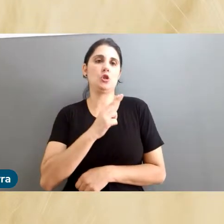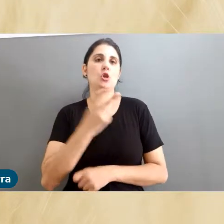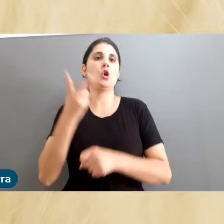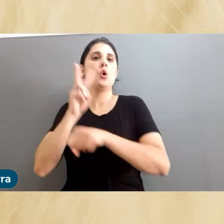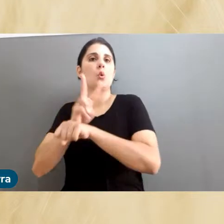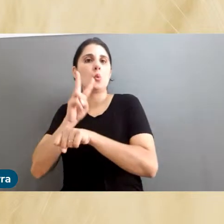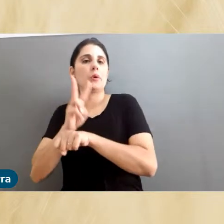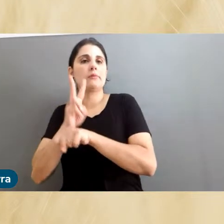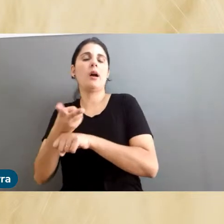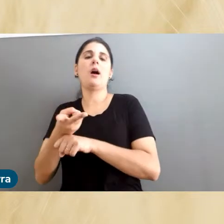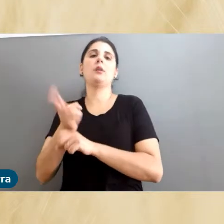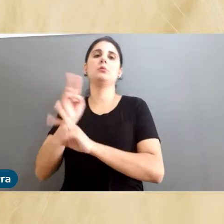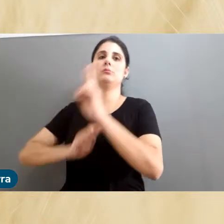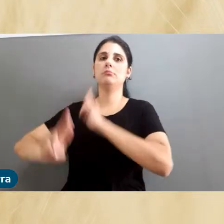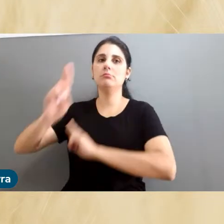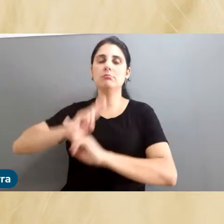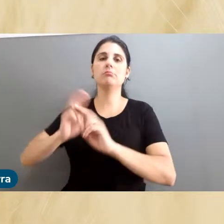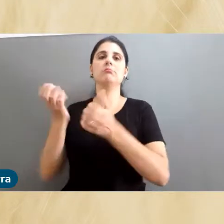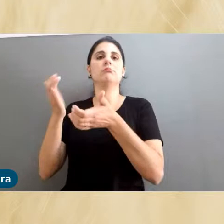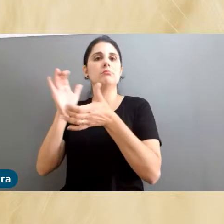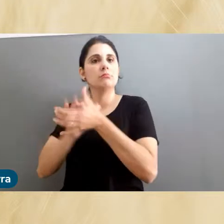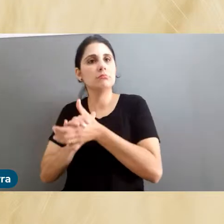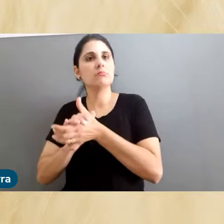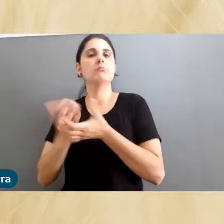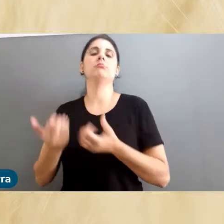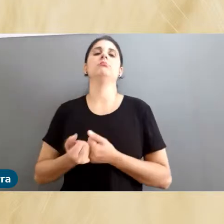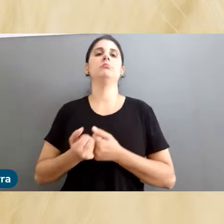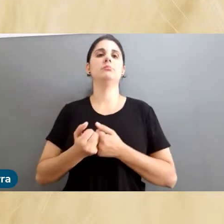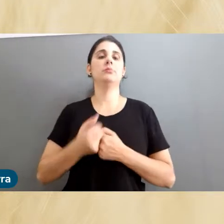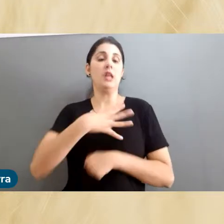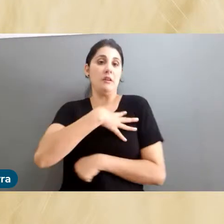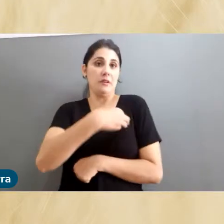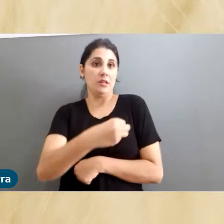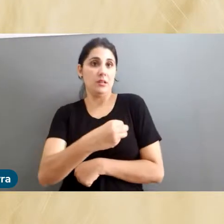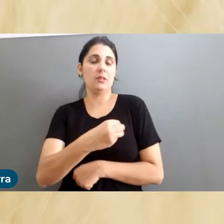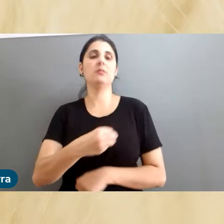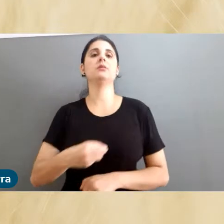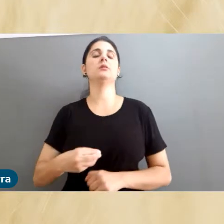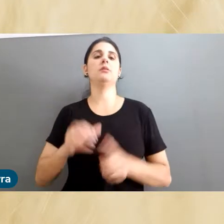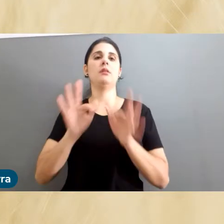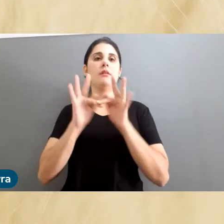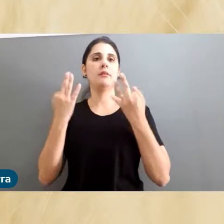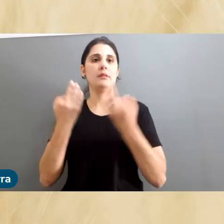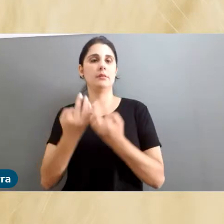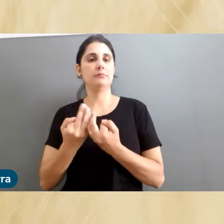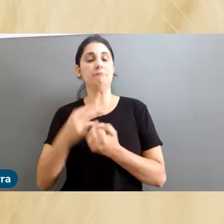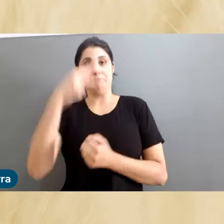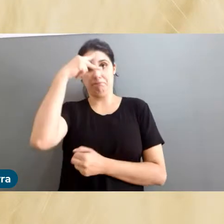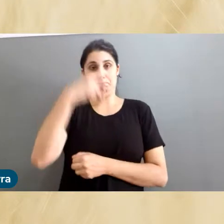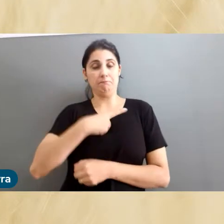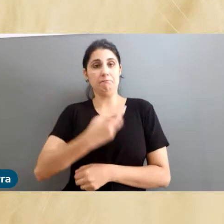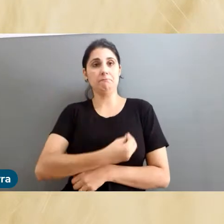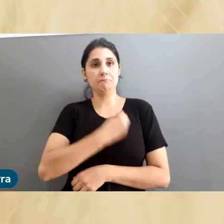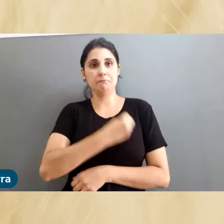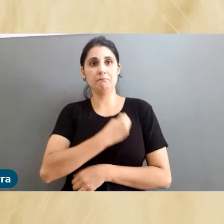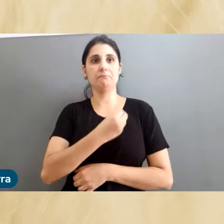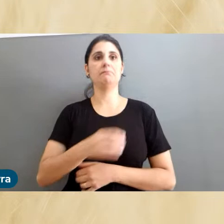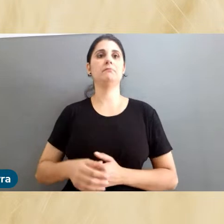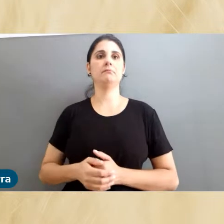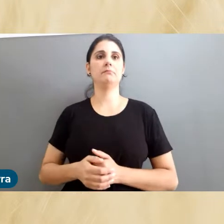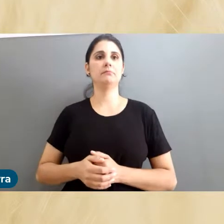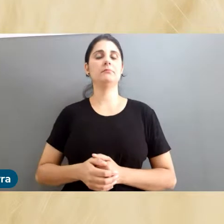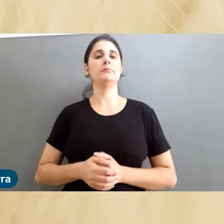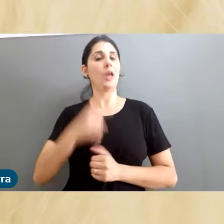relações conjugais, cuidar das nossas relações filiais, parentais, cuidar da nossa saúde, É